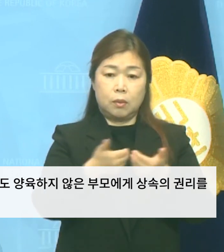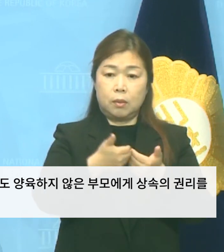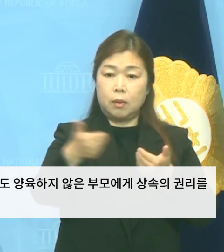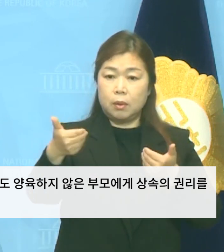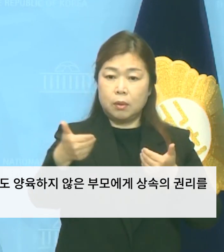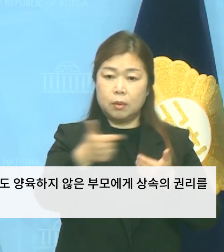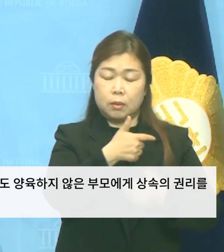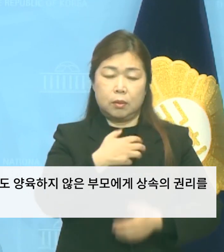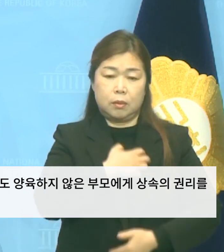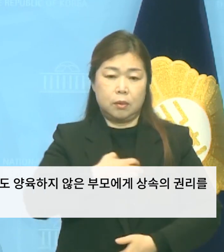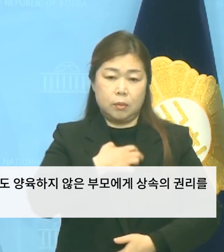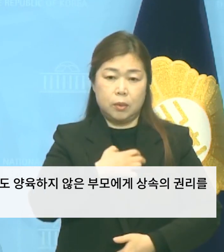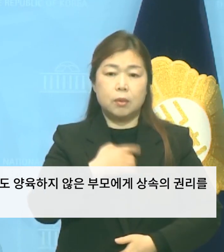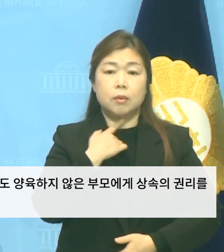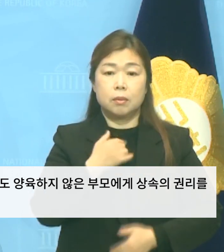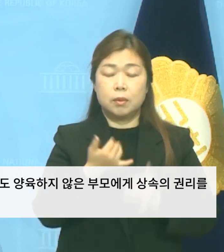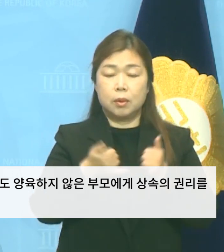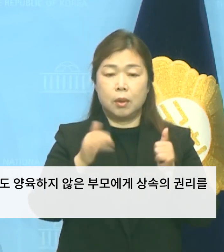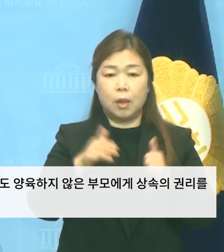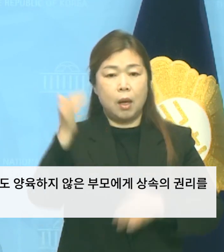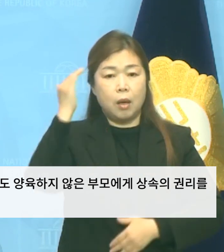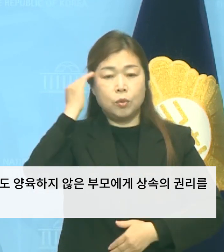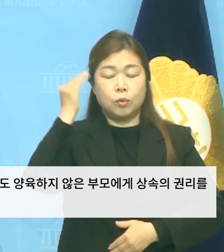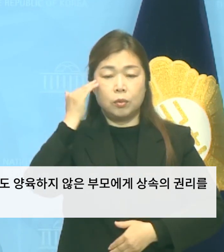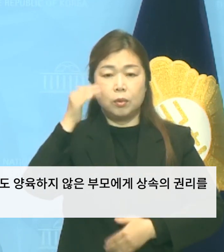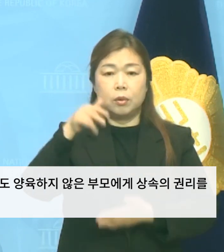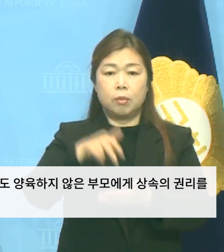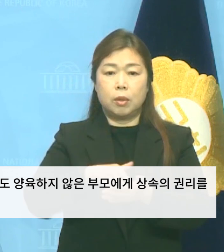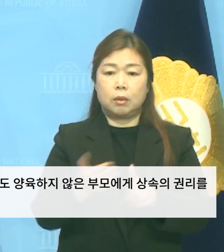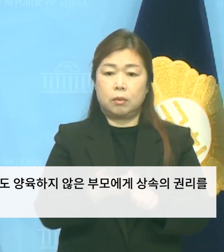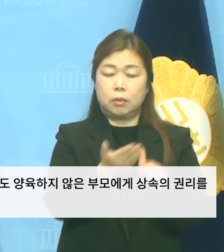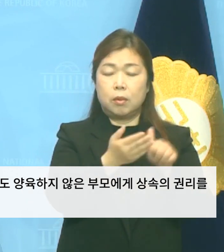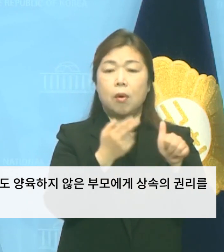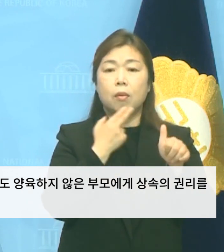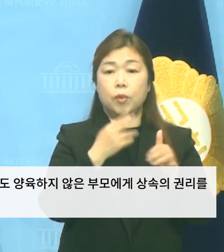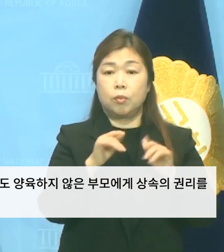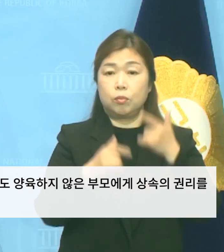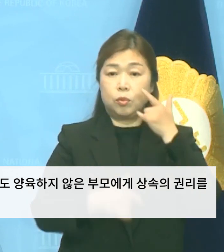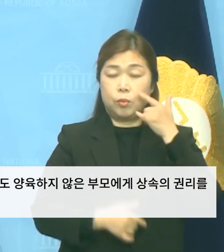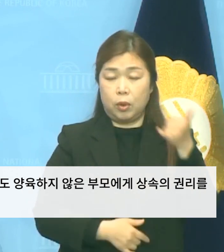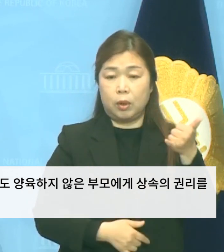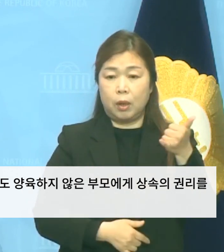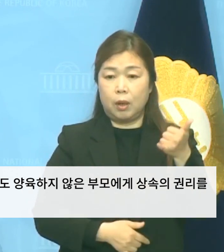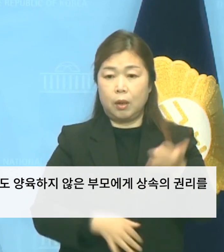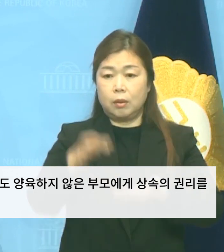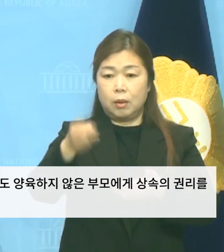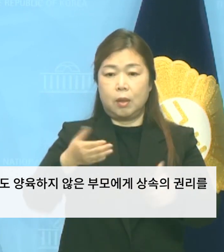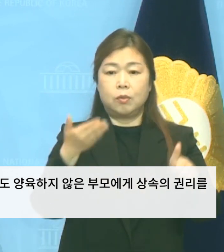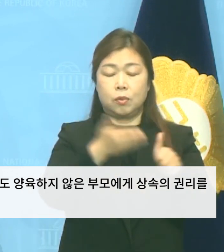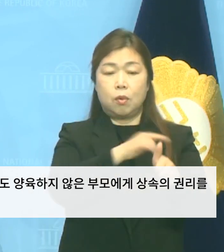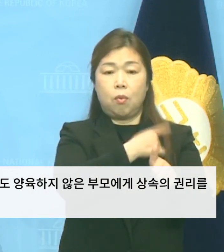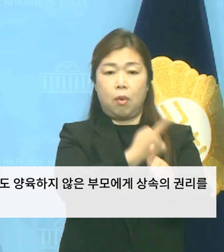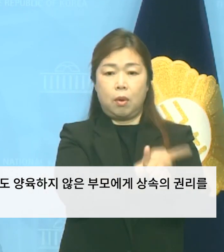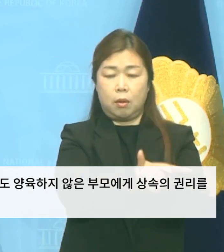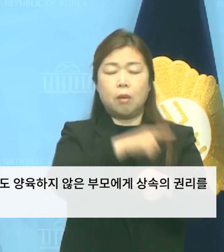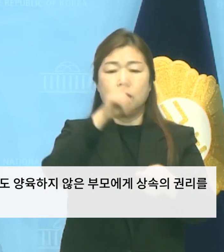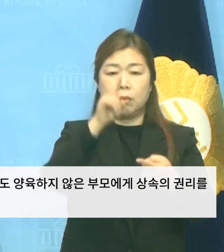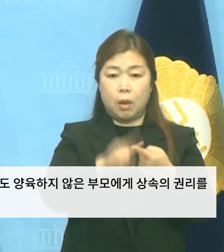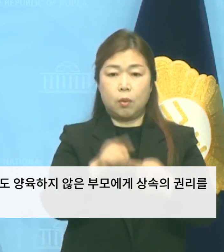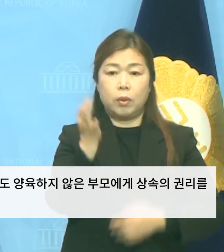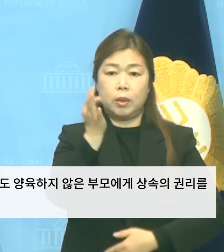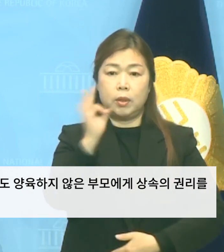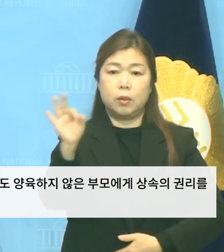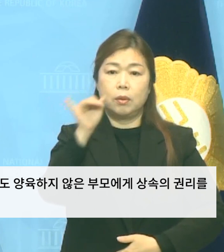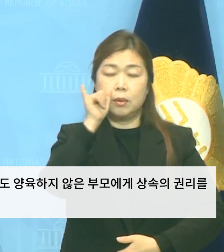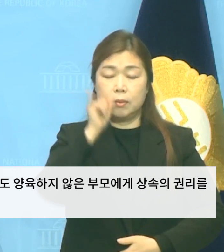슬픔을 겪은 유족에게 대한민국은 아직도 양육하지 않은 부모에게 상속의 권리를 온전히